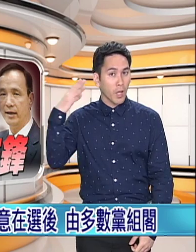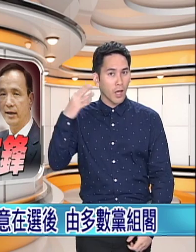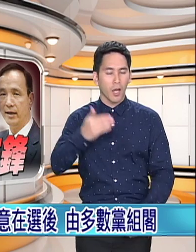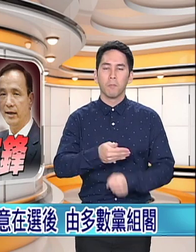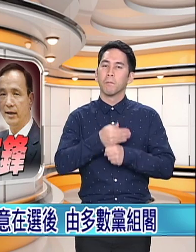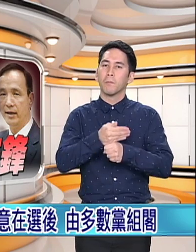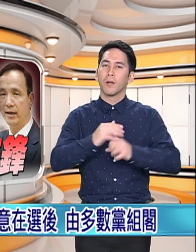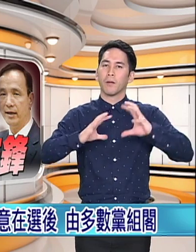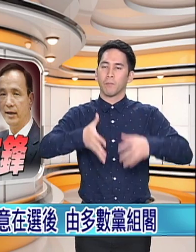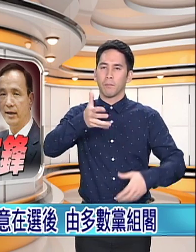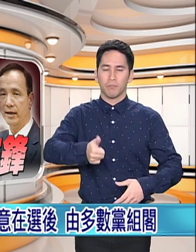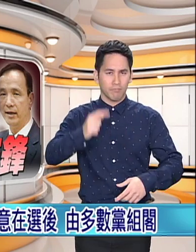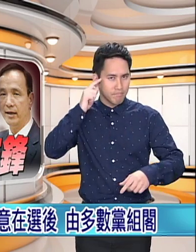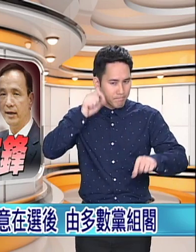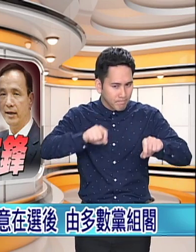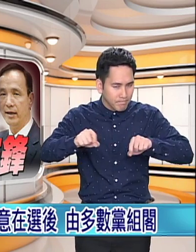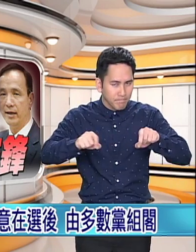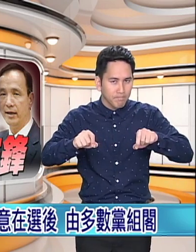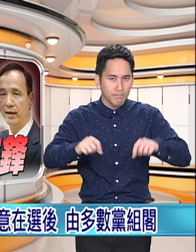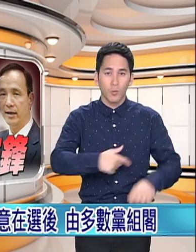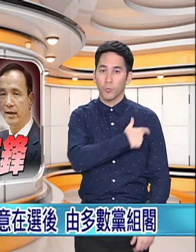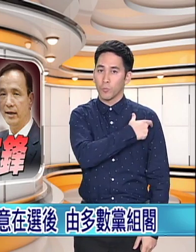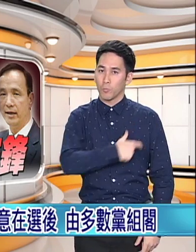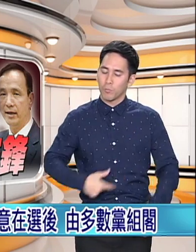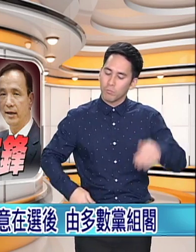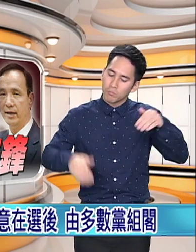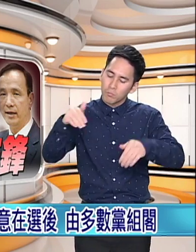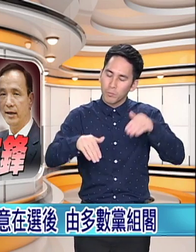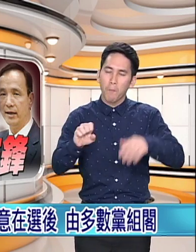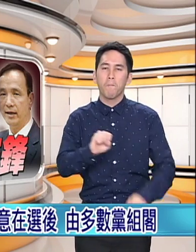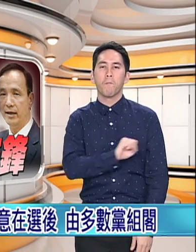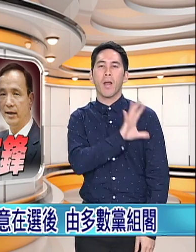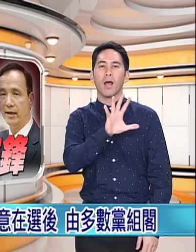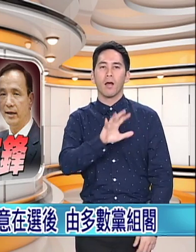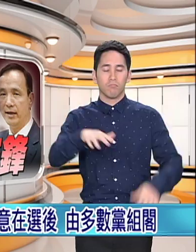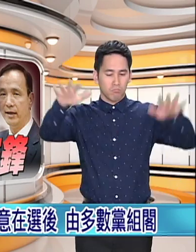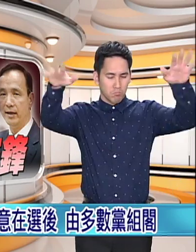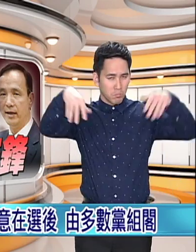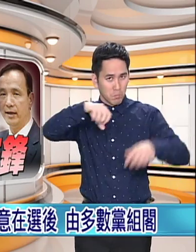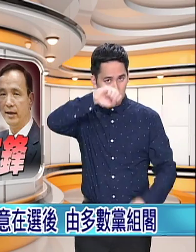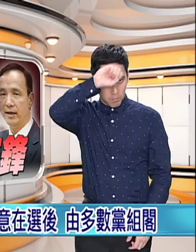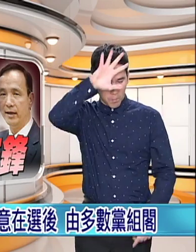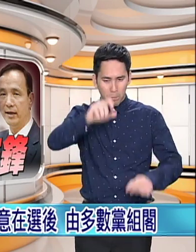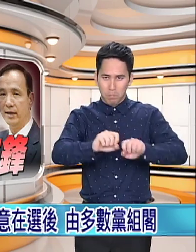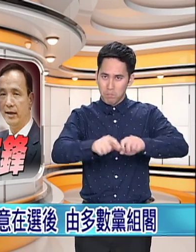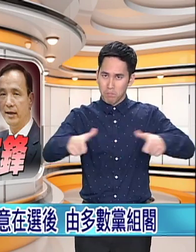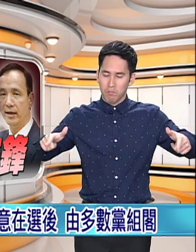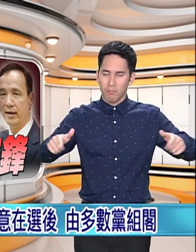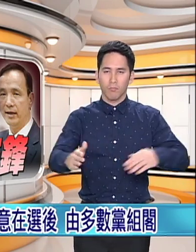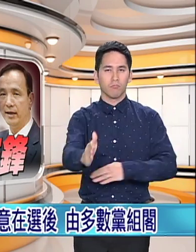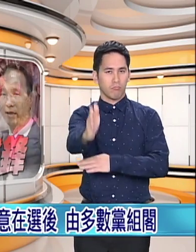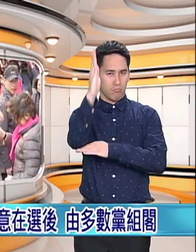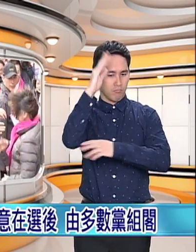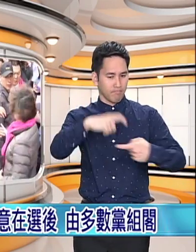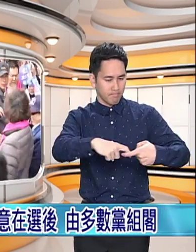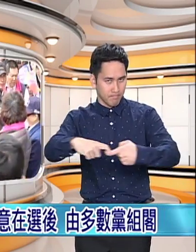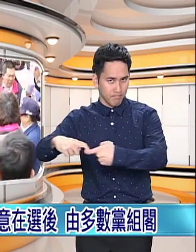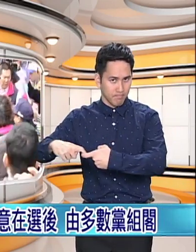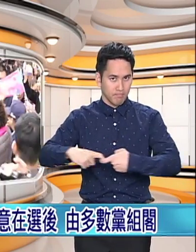对于传出总统马英九有意在大选之后多数党阻隔一事，国民党总统候选人朱